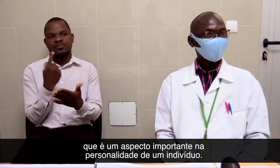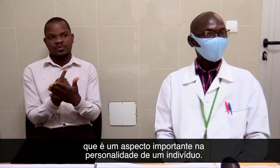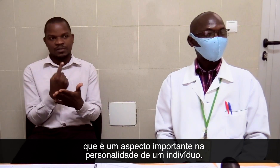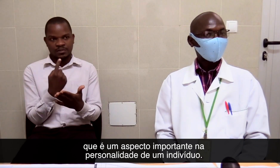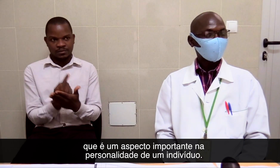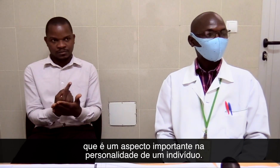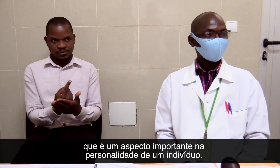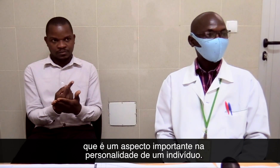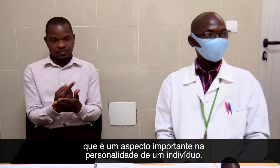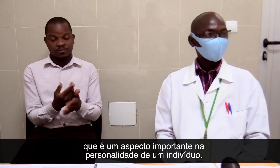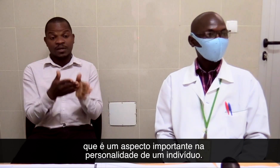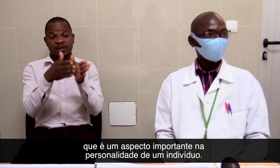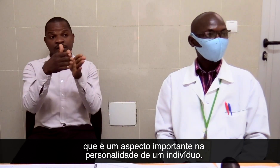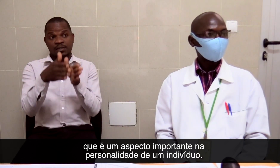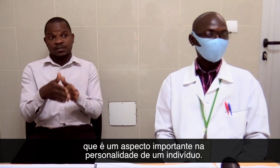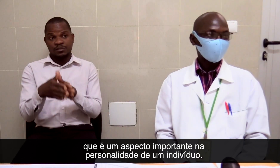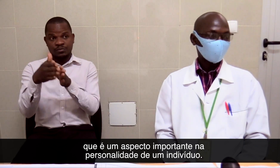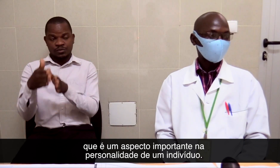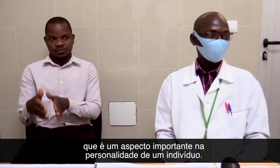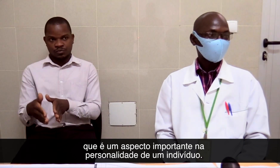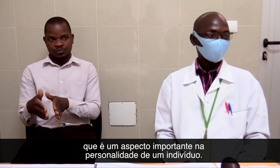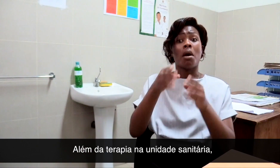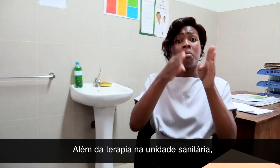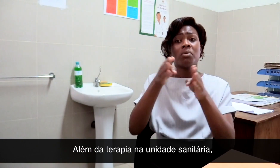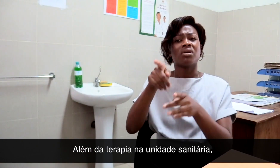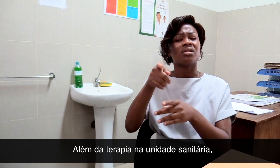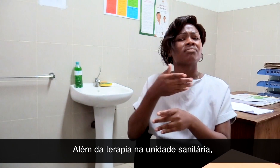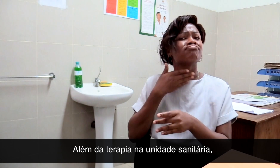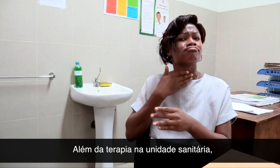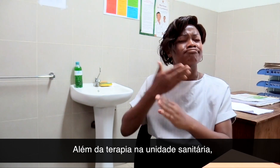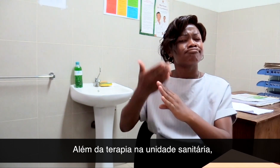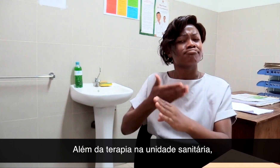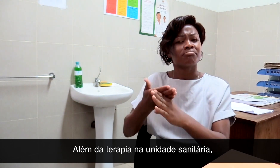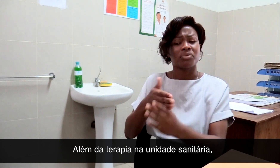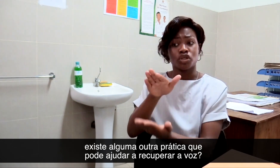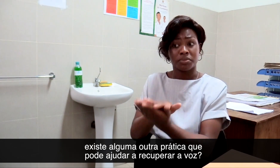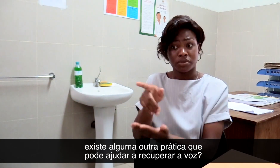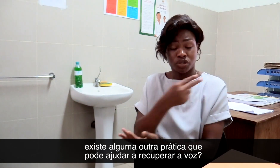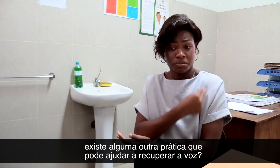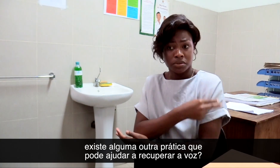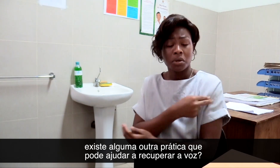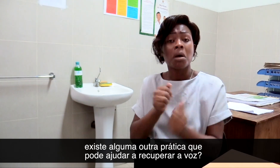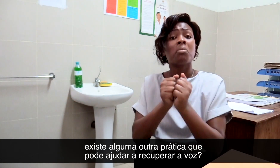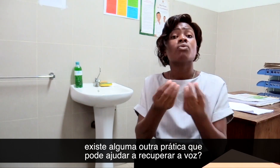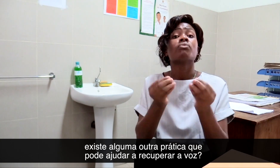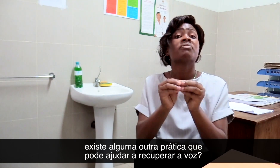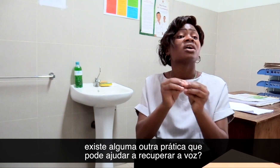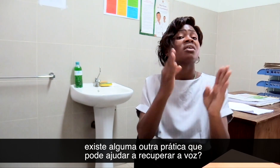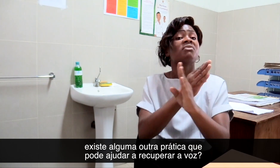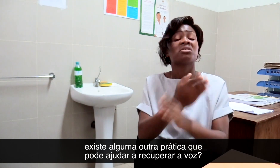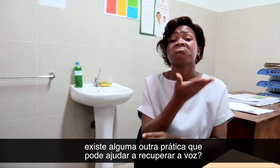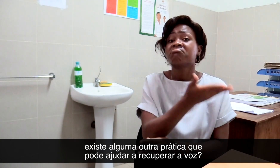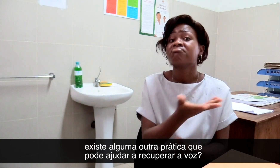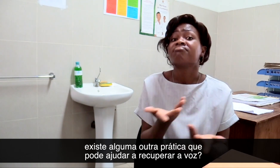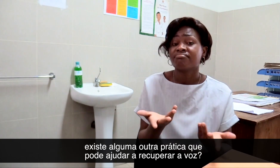importante para a personalidade do indivíduo. Além da terapia na unidade sanitária, existe alguma outra prática que pode